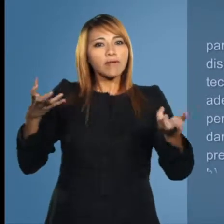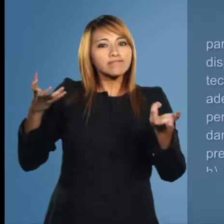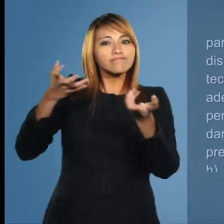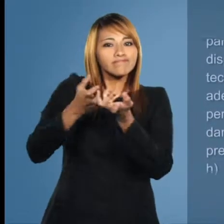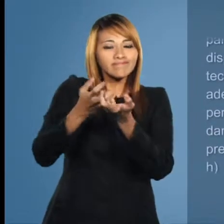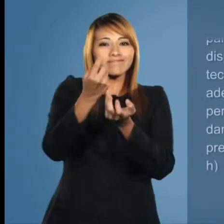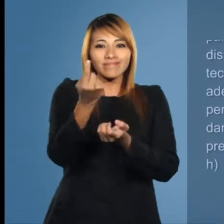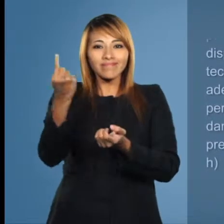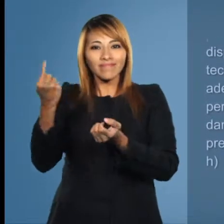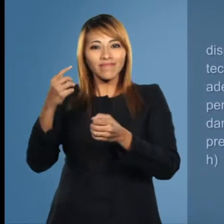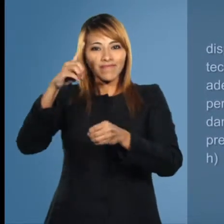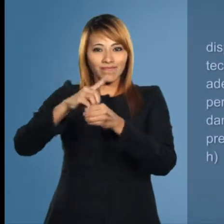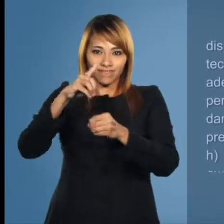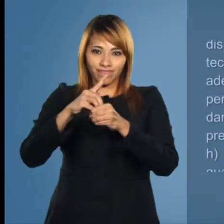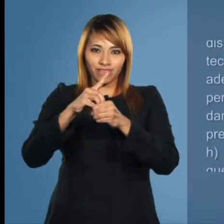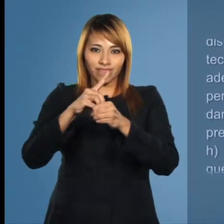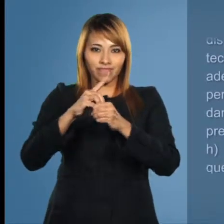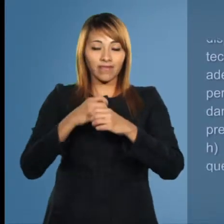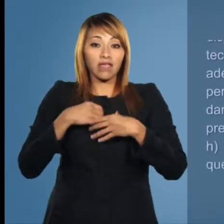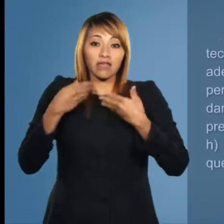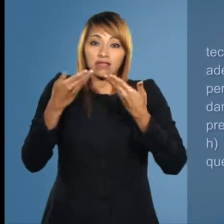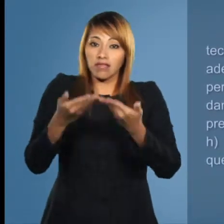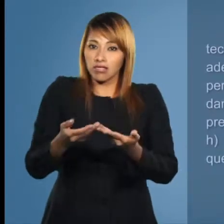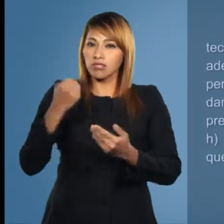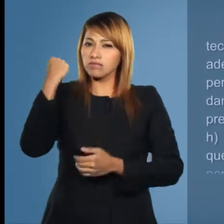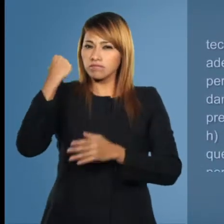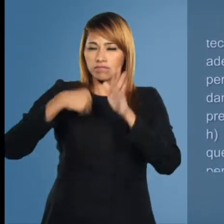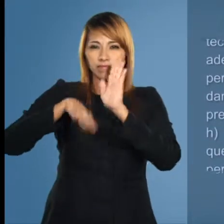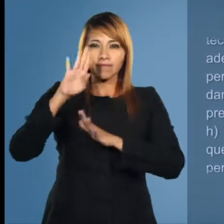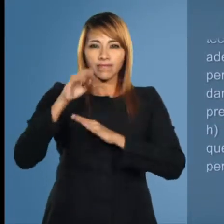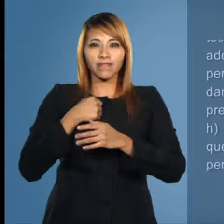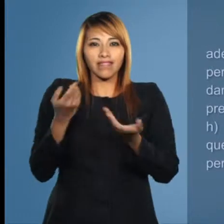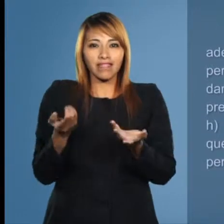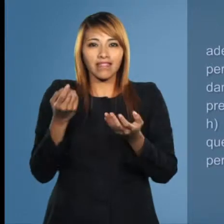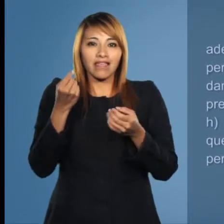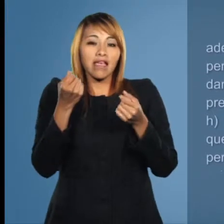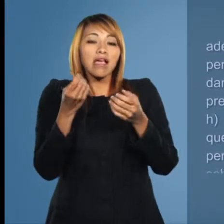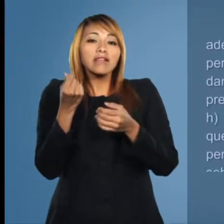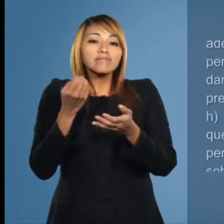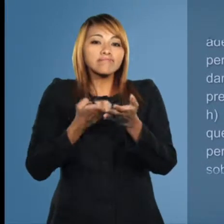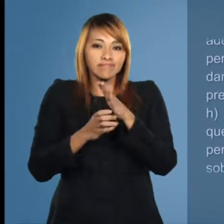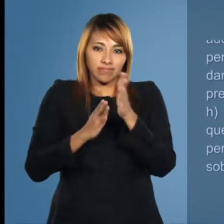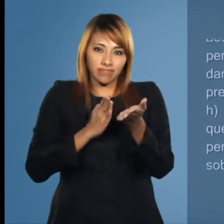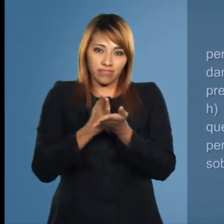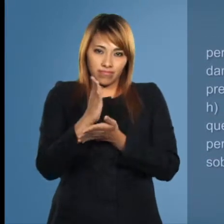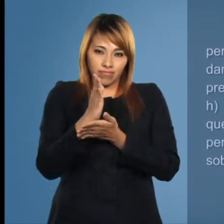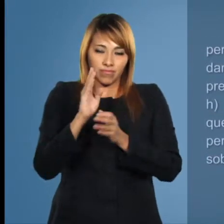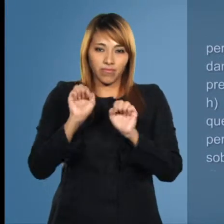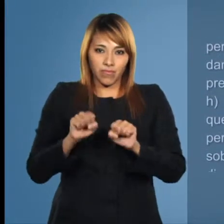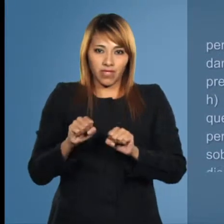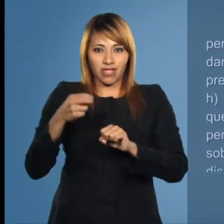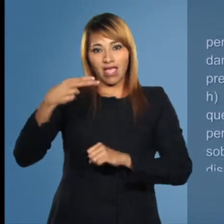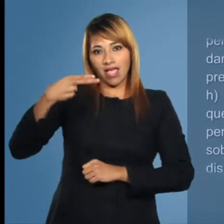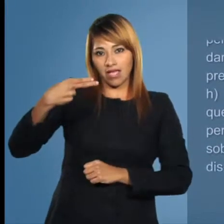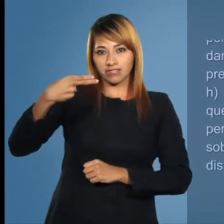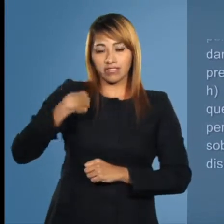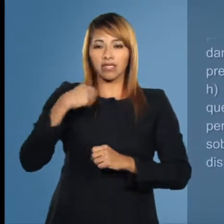personas con discapacidad, dando prioridad a las de precio asequible. H. Proporcionar información que